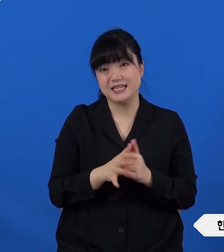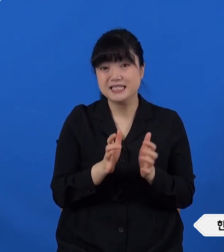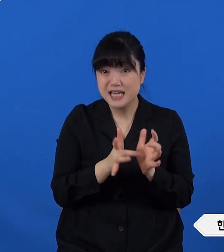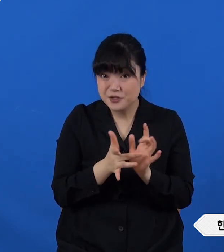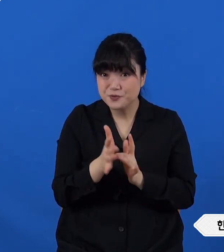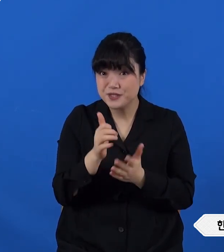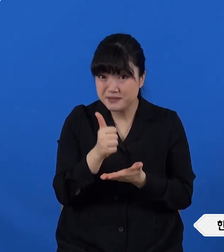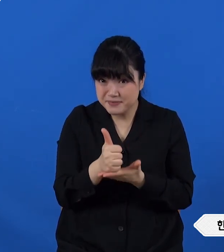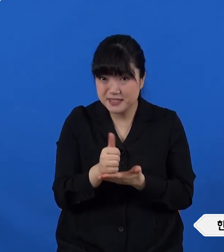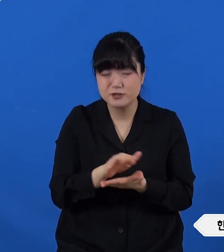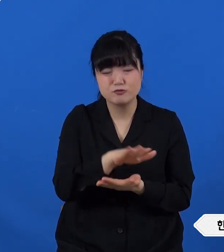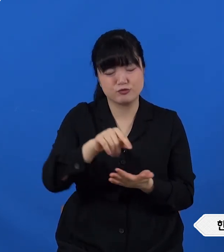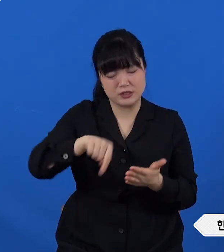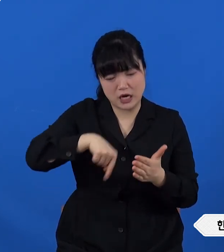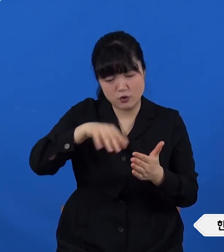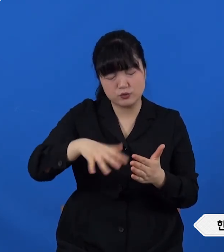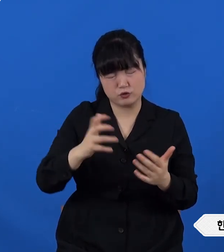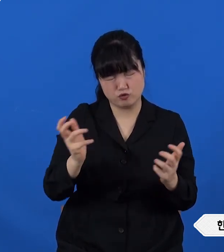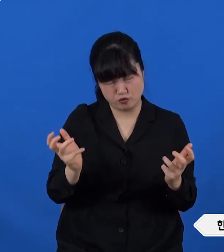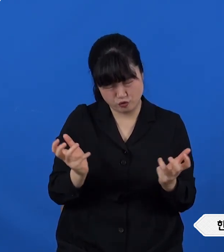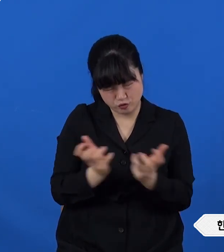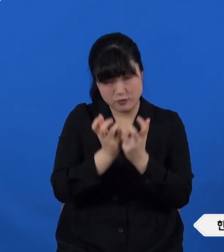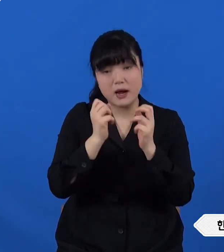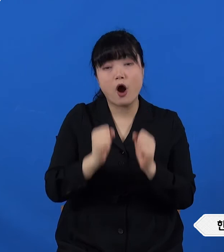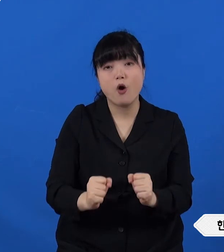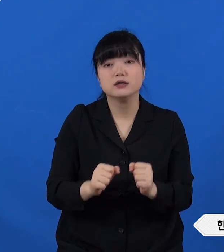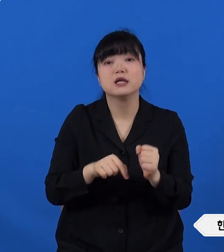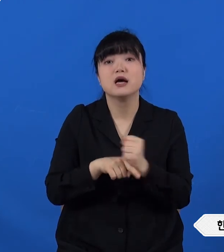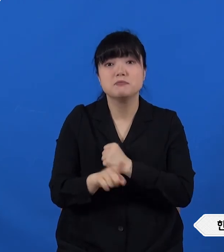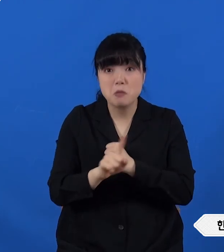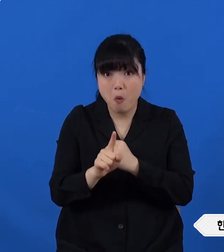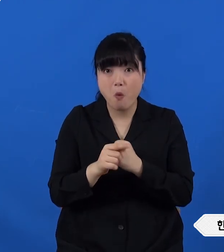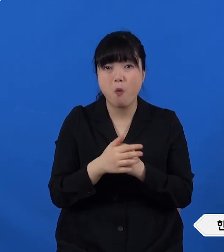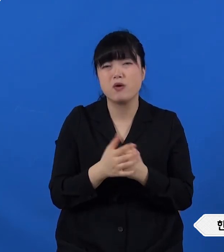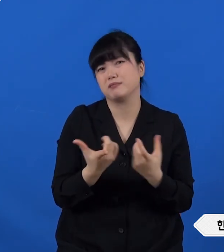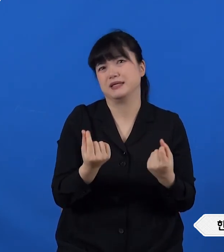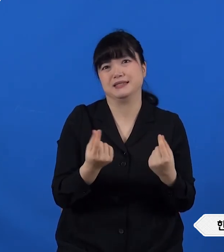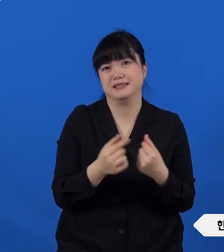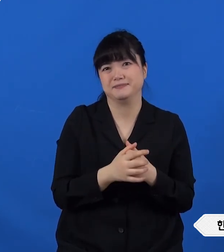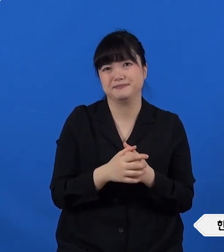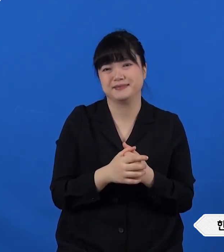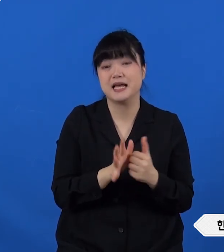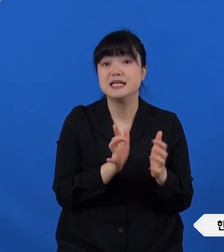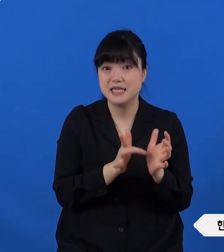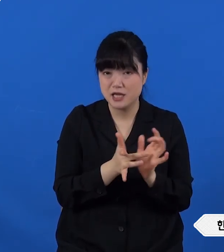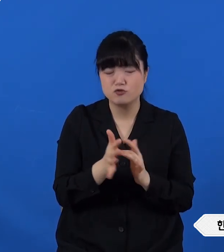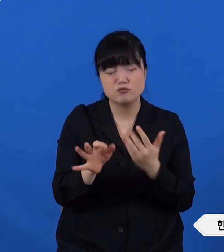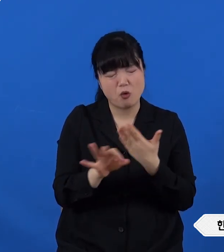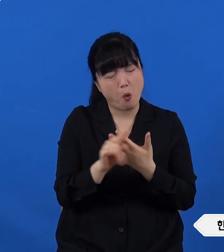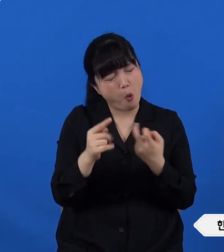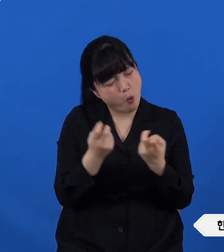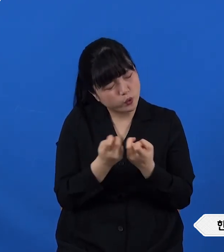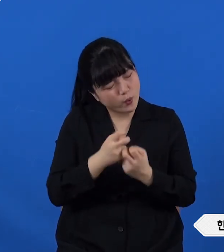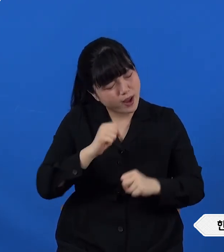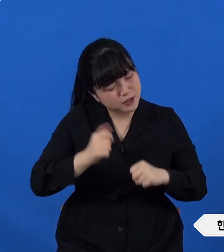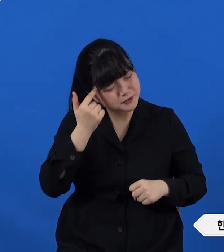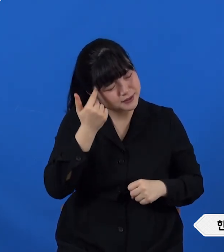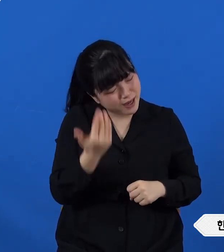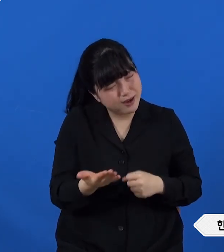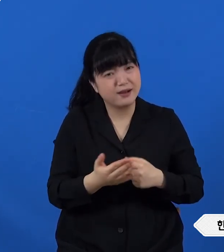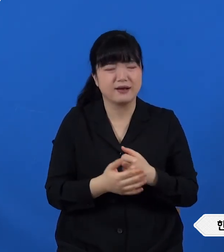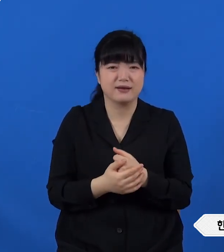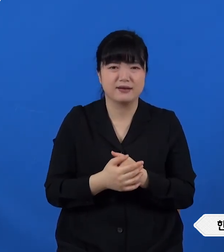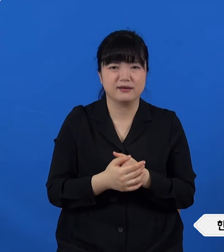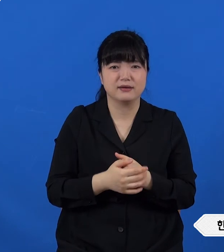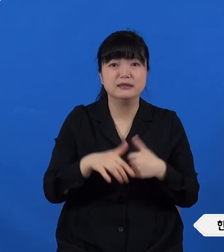예수님이 우리 속에 충만히 거하신다는 것이 바로 그런 것입니다. 예수님 같으면 어떻게 하셨을까?